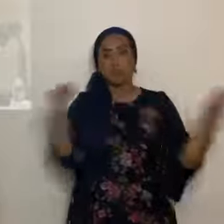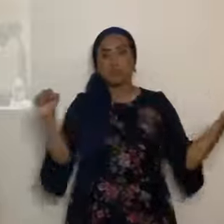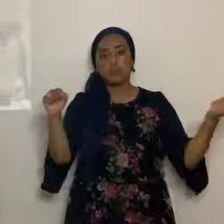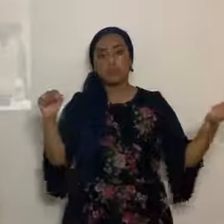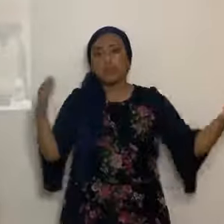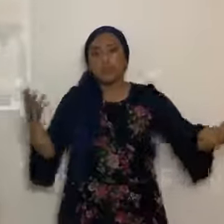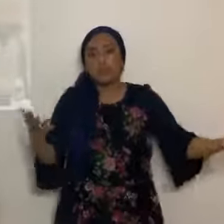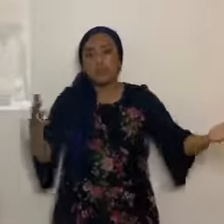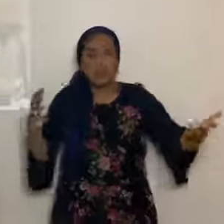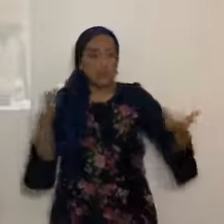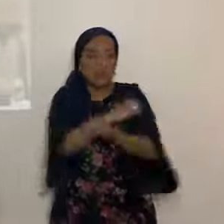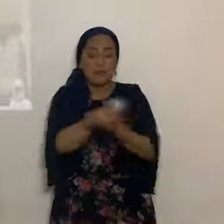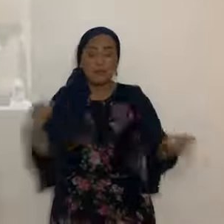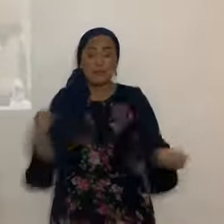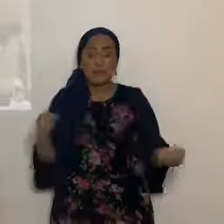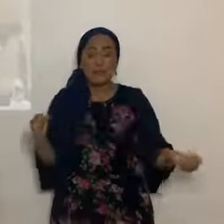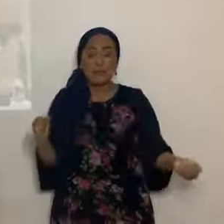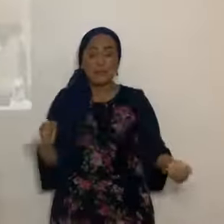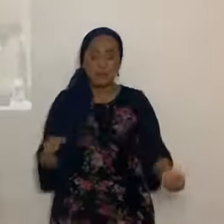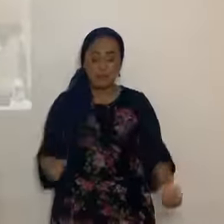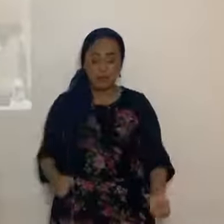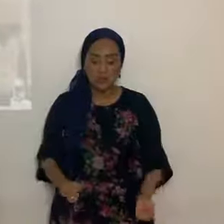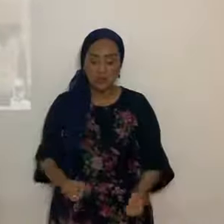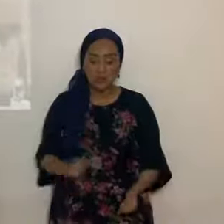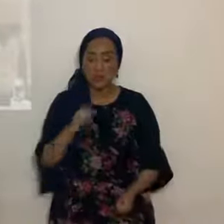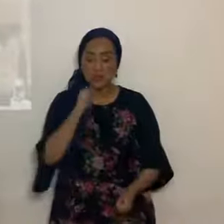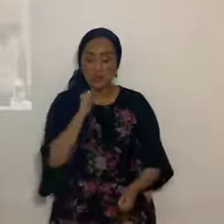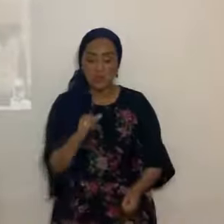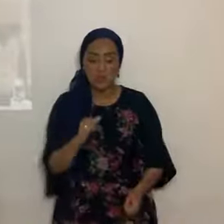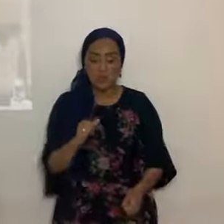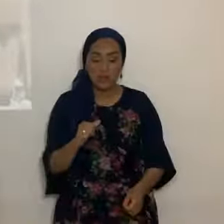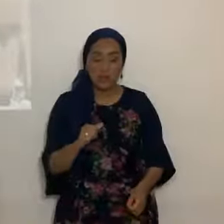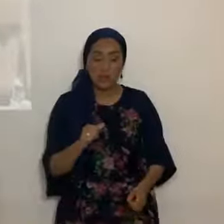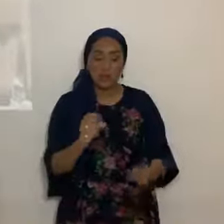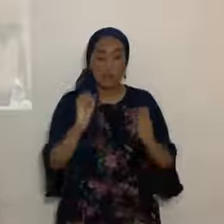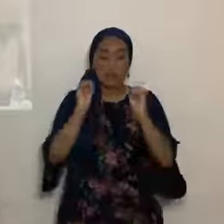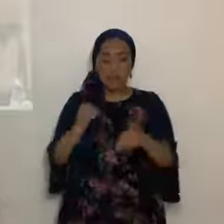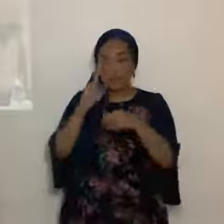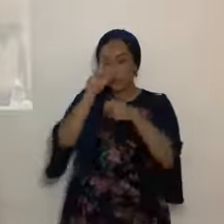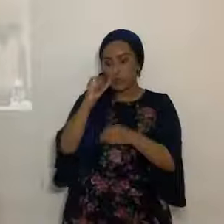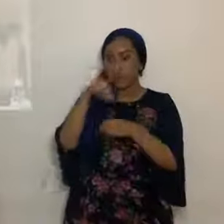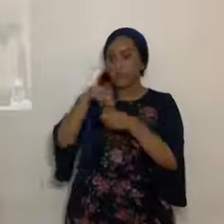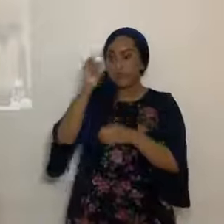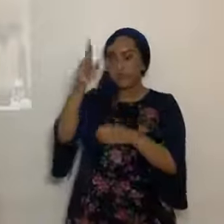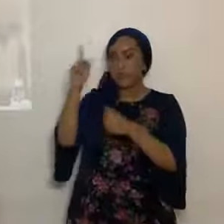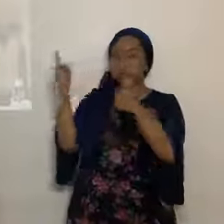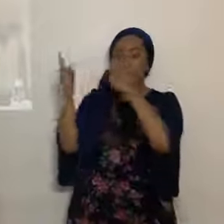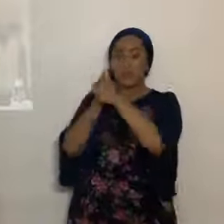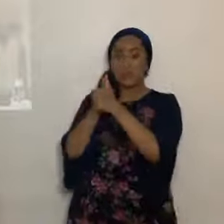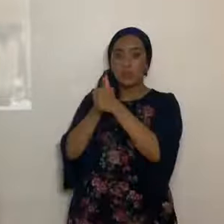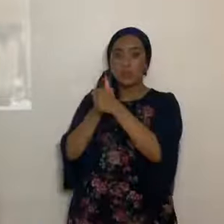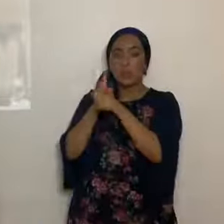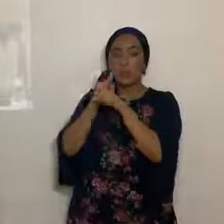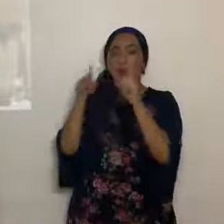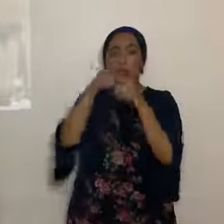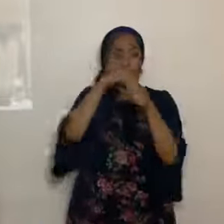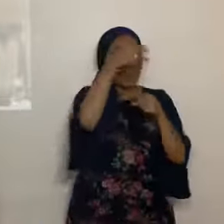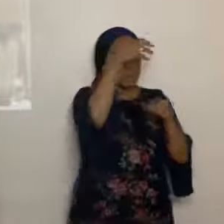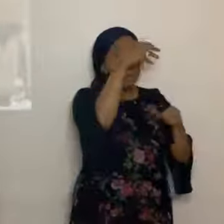Y vino su ruina. Entonces, el no confiar, o sea, no poner la confianza en el Eterno primero, sino en el